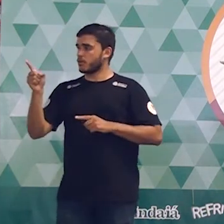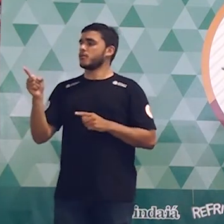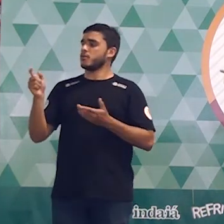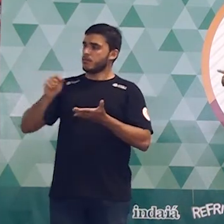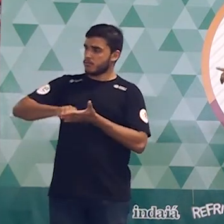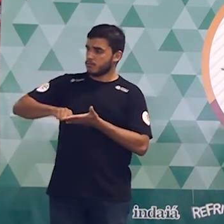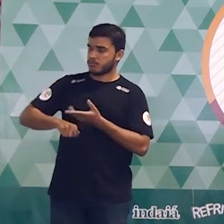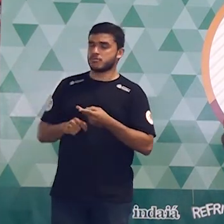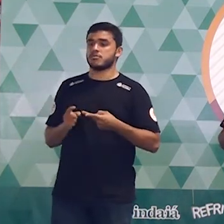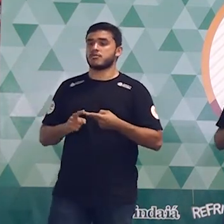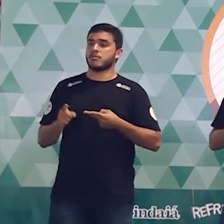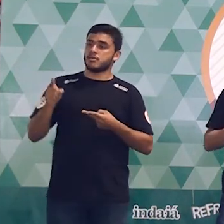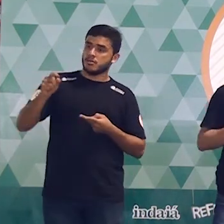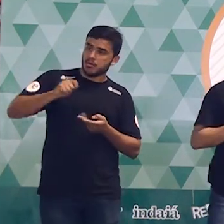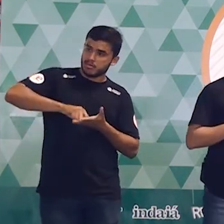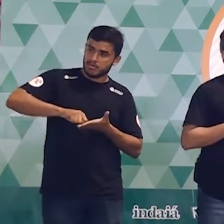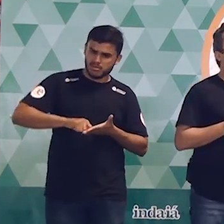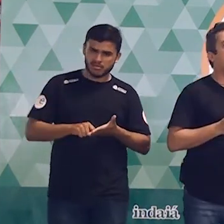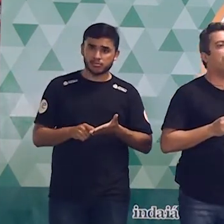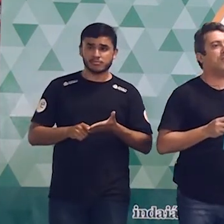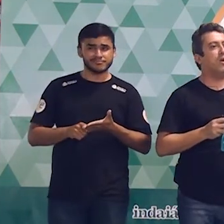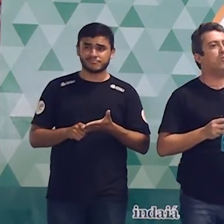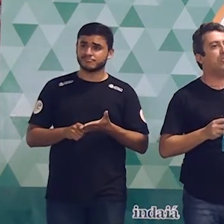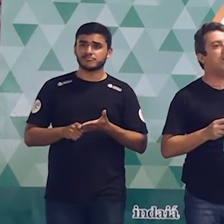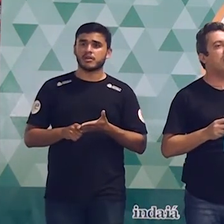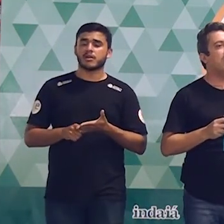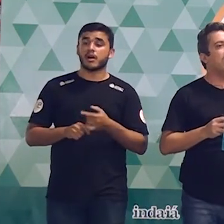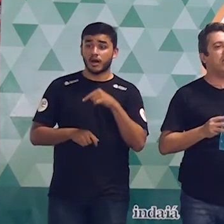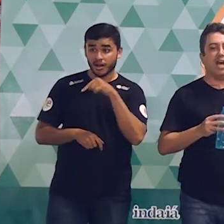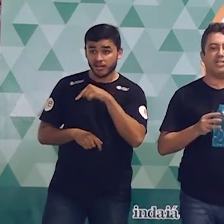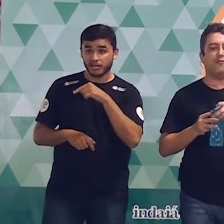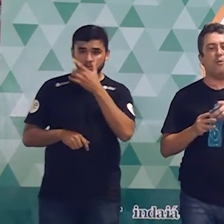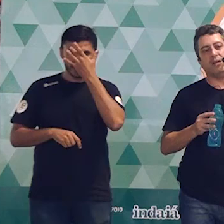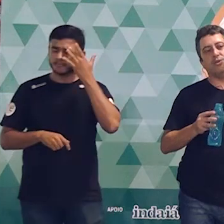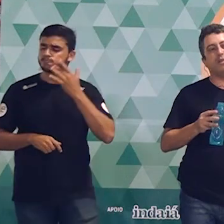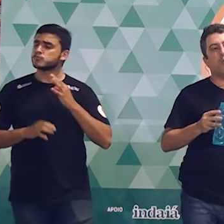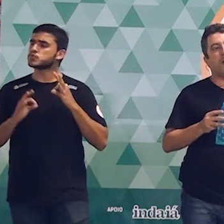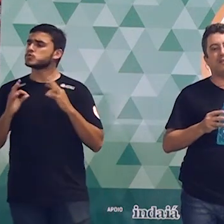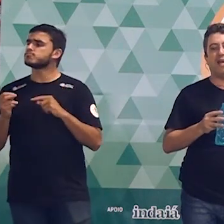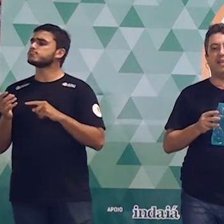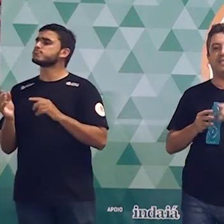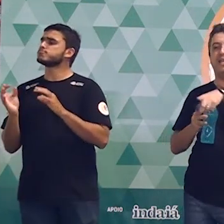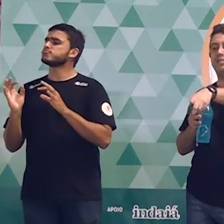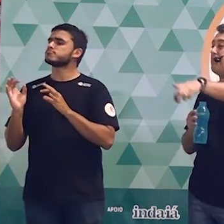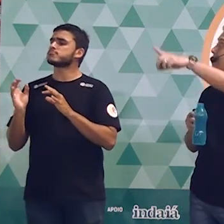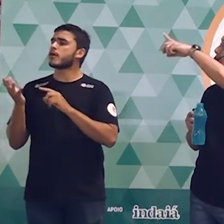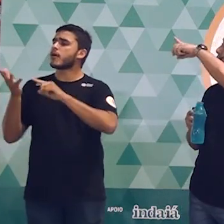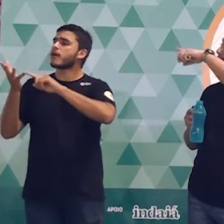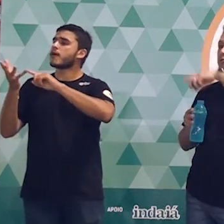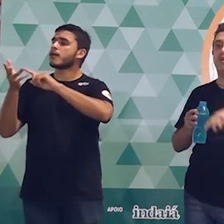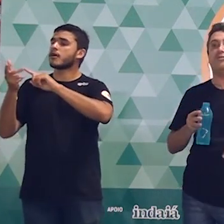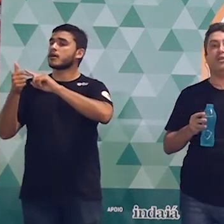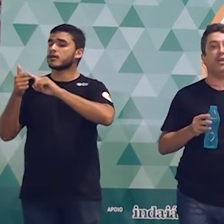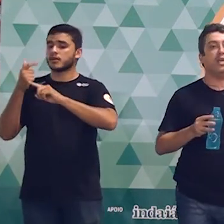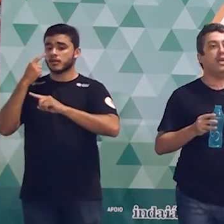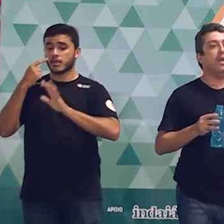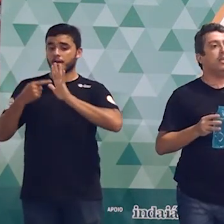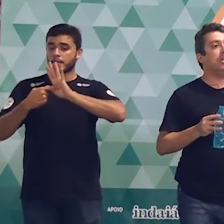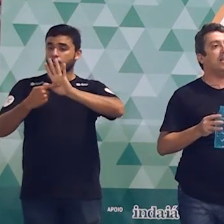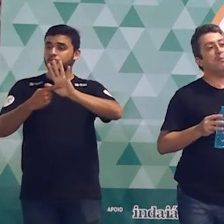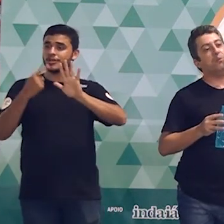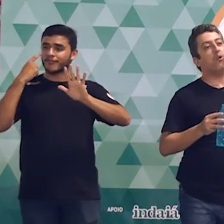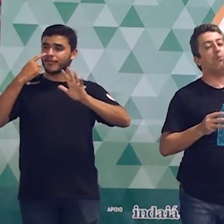tá? Enquanto aqui os nossos agentes chegavam ao final do dia e as informações eram passadas desse aparelhozinho que tu está vendo